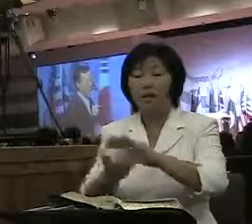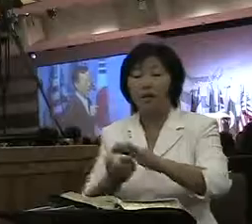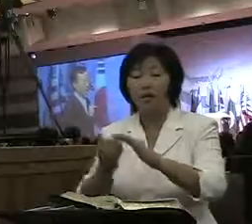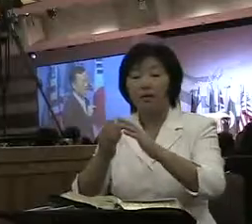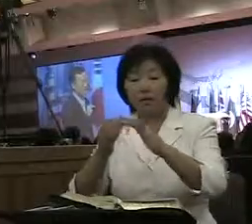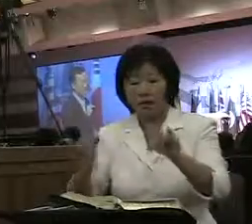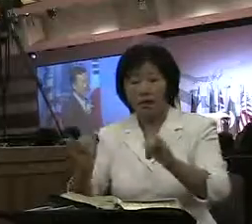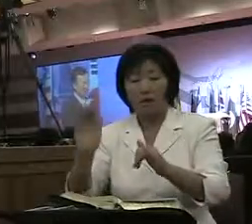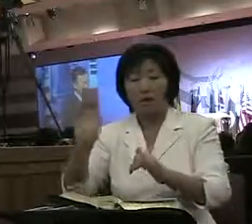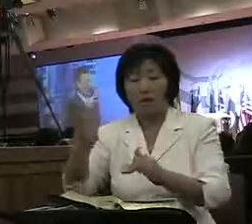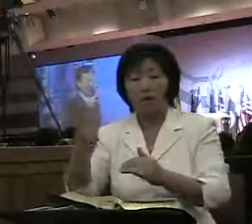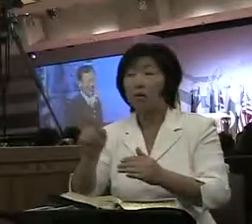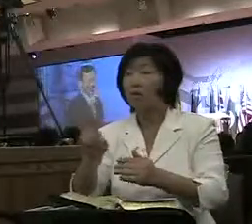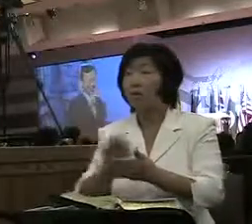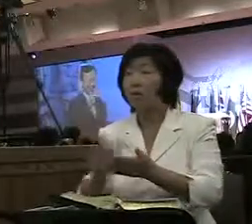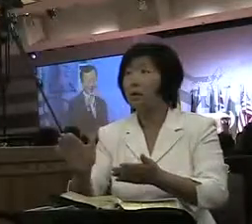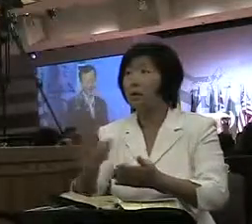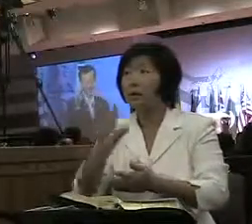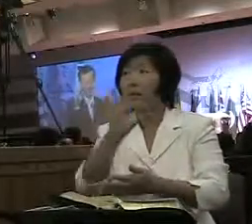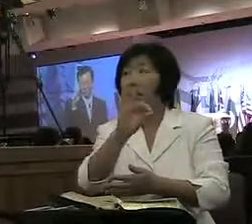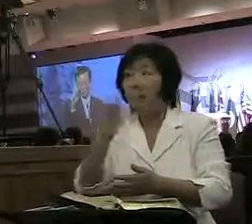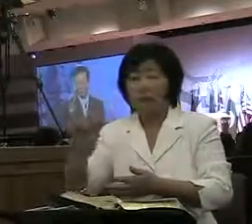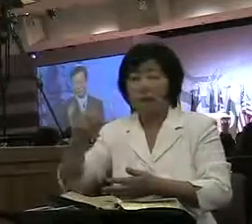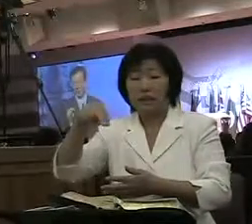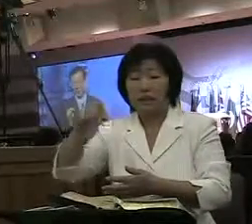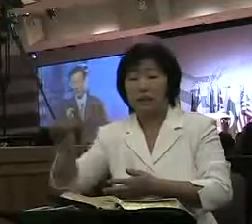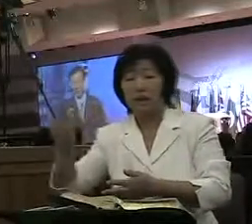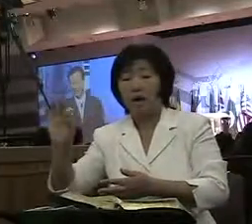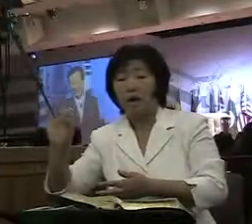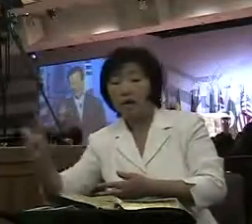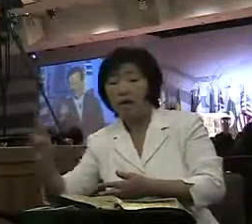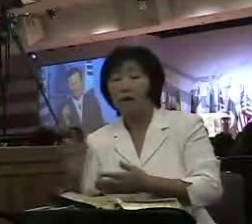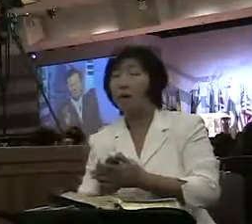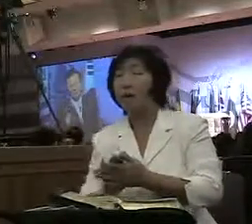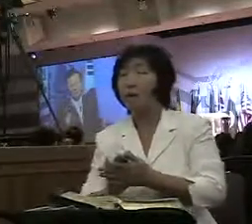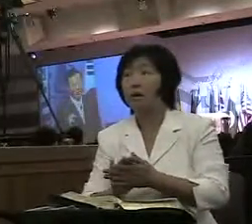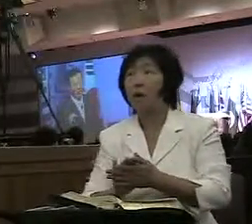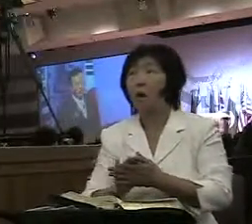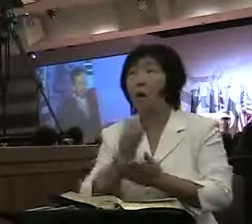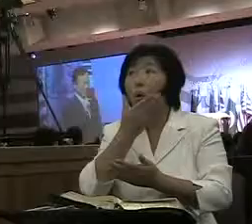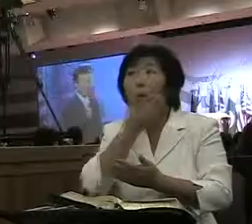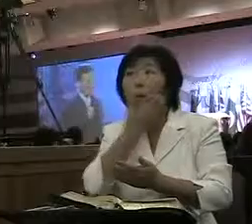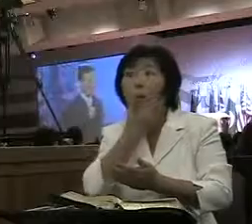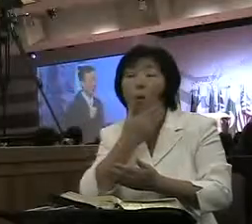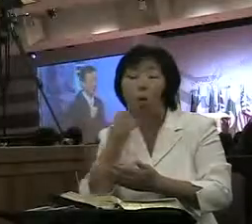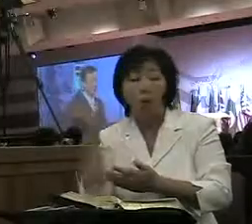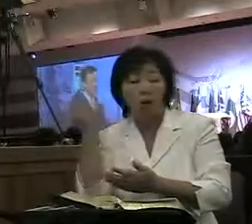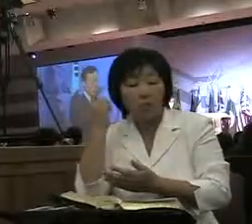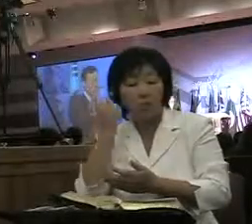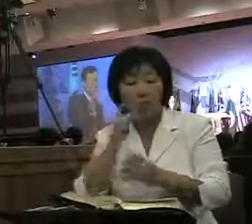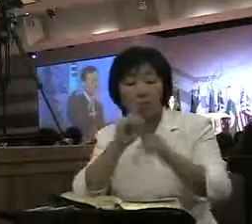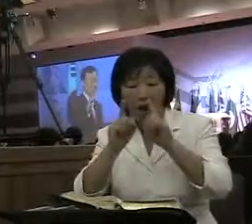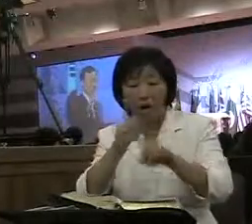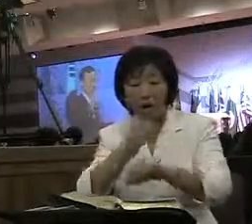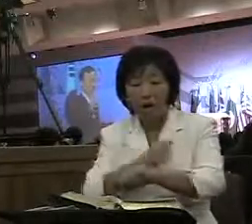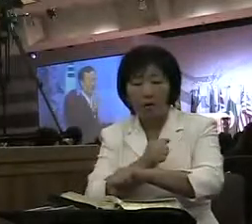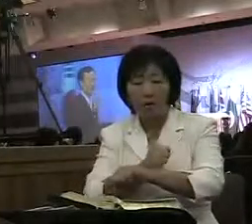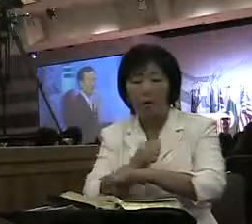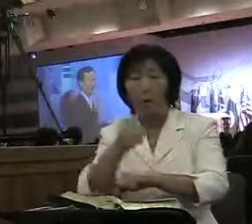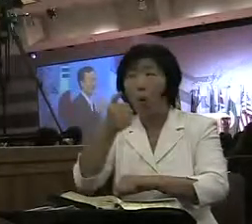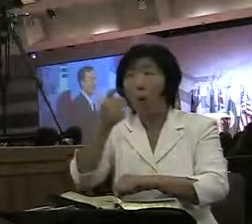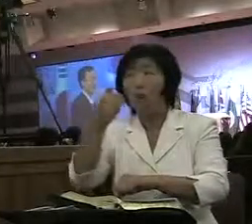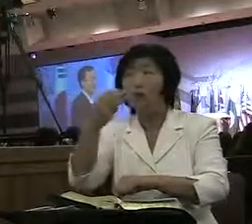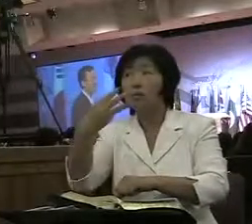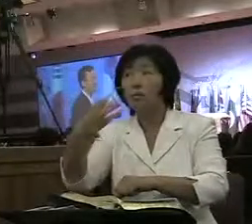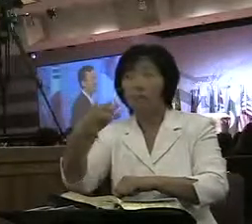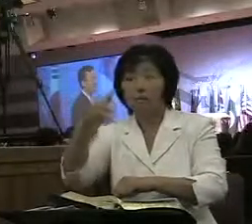됩니다. 그래서 이사야를 Gospel of Isaiah, 이사야의 복음이라고도 말을 하고 있죠. 53장부터.